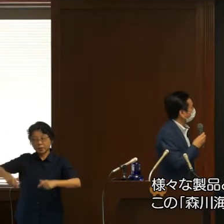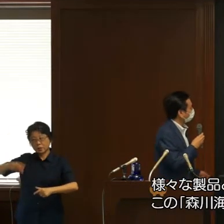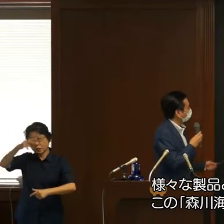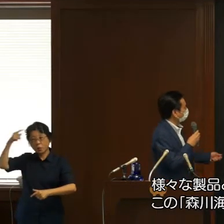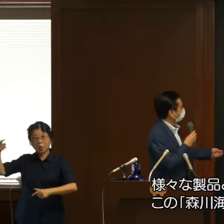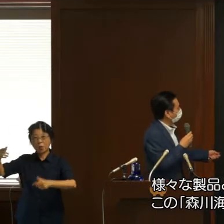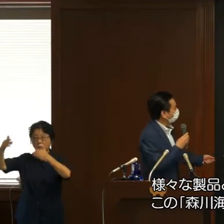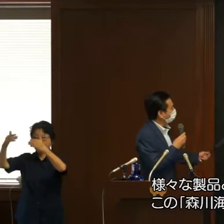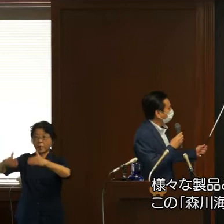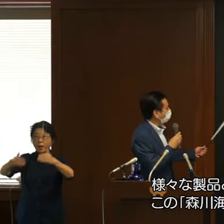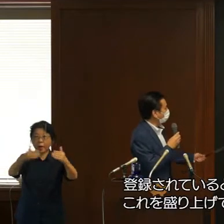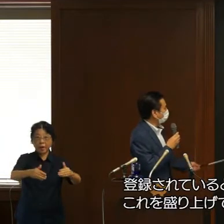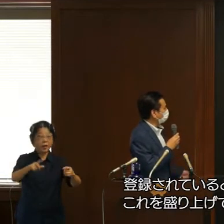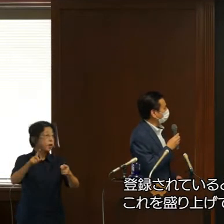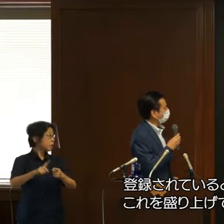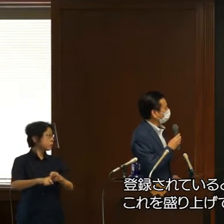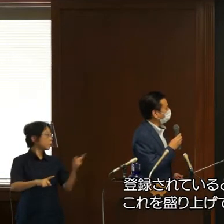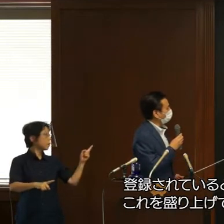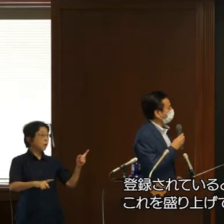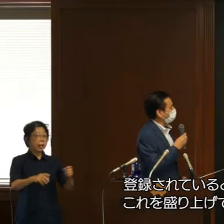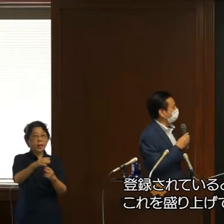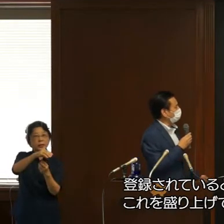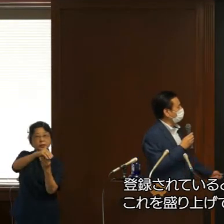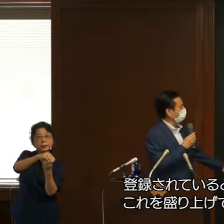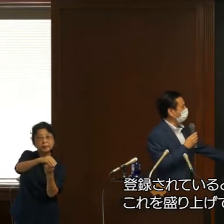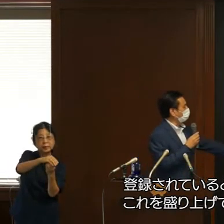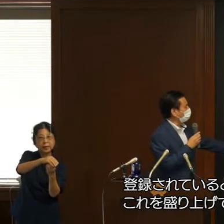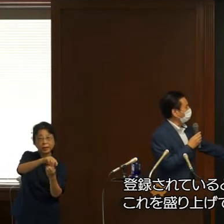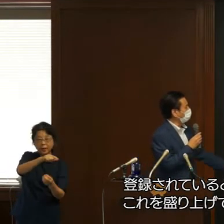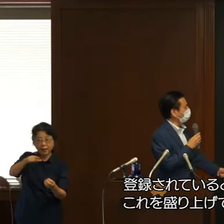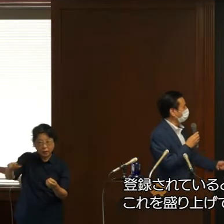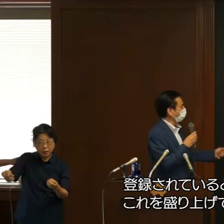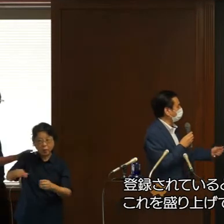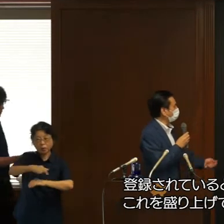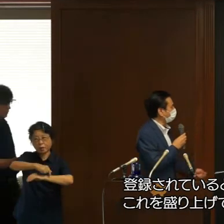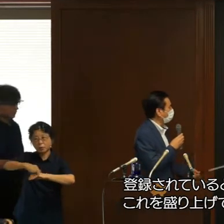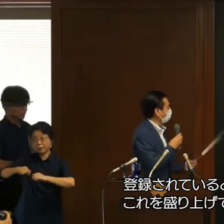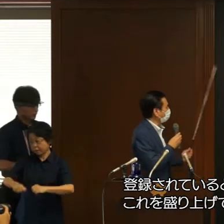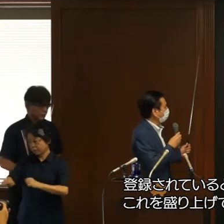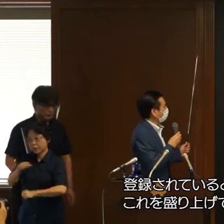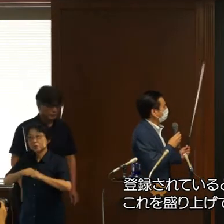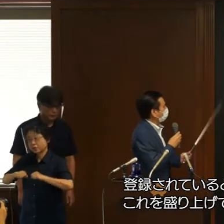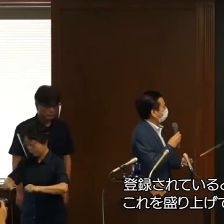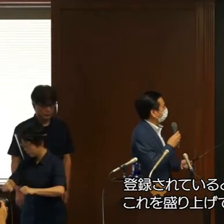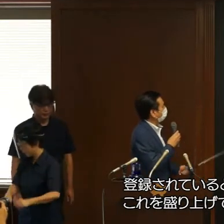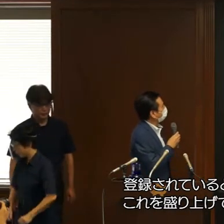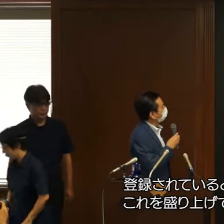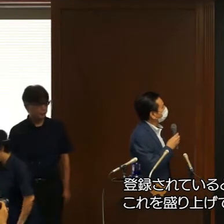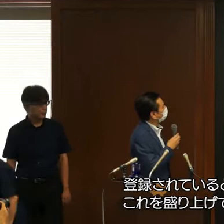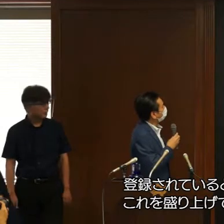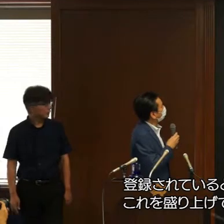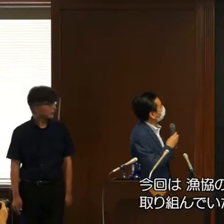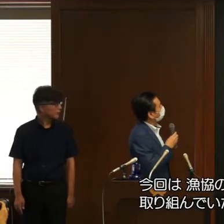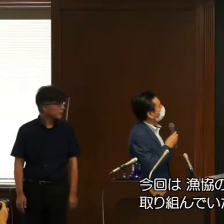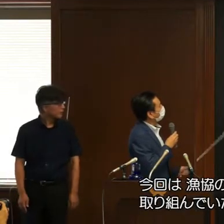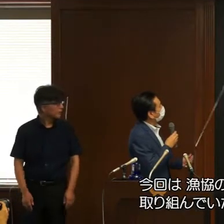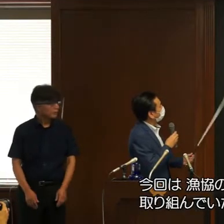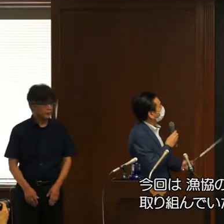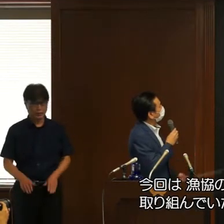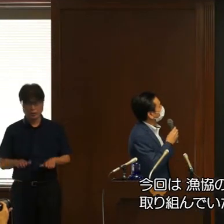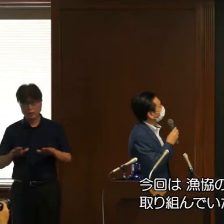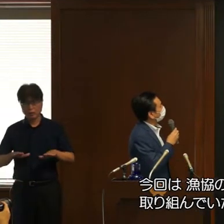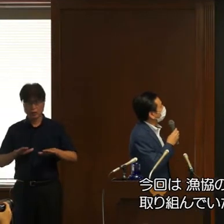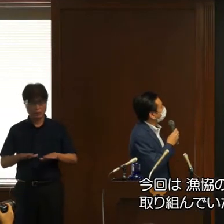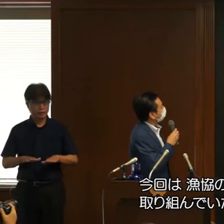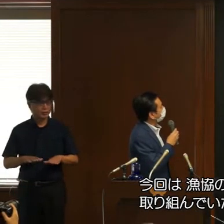モニターガイドプロダクトということに登録されているということで、さらにこれを盛り上げていきたいと思いますが、はい、今回